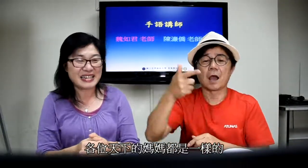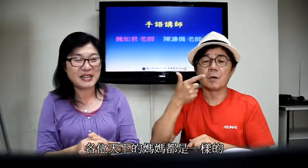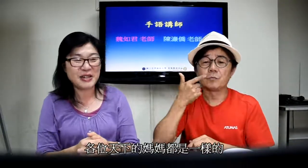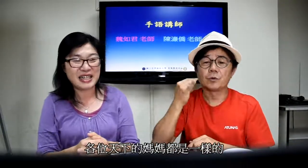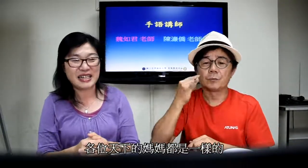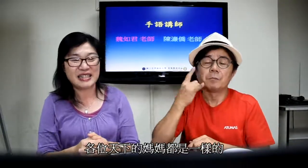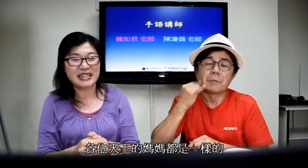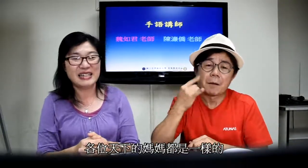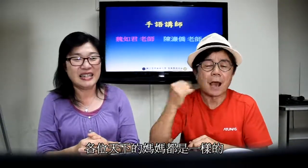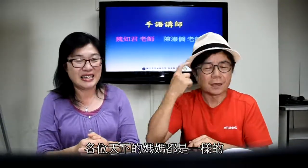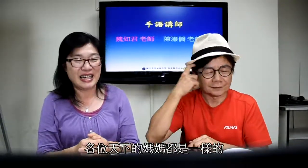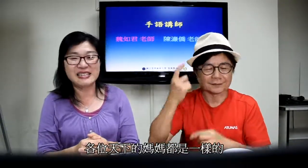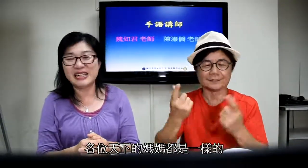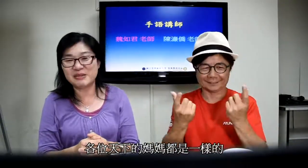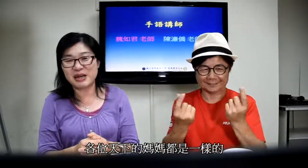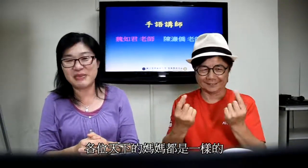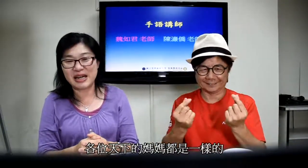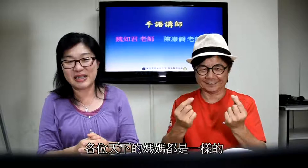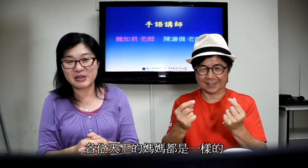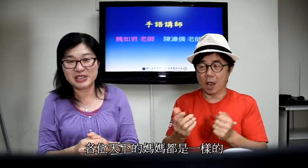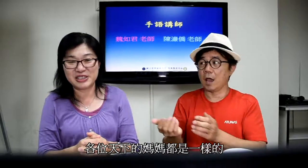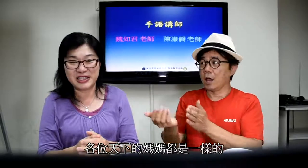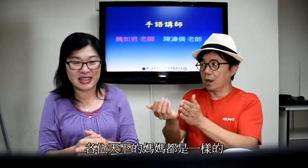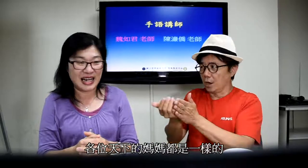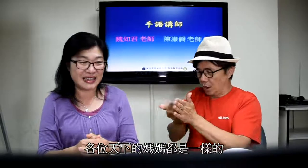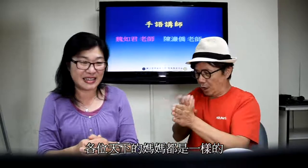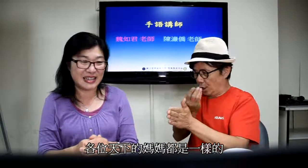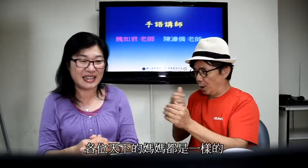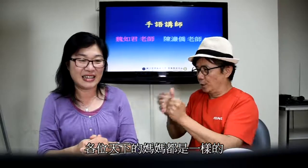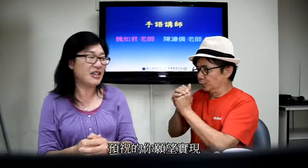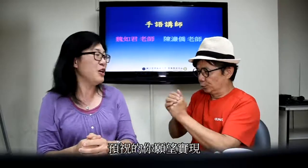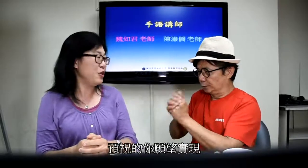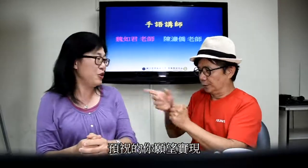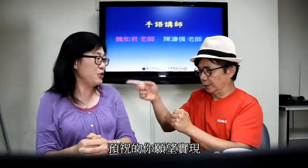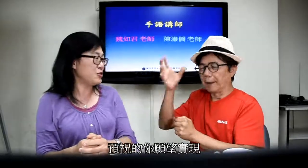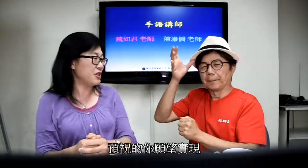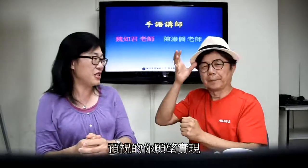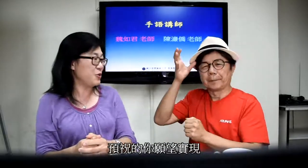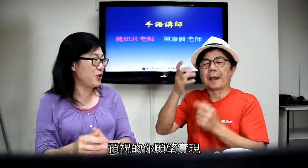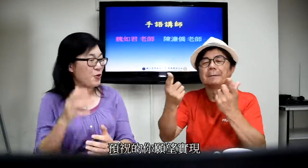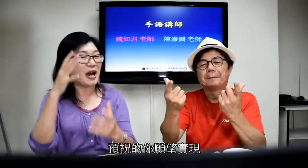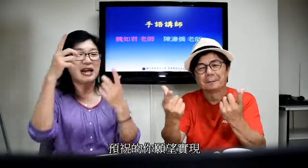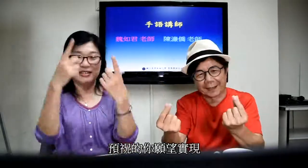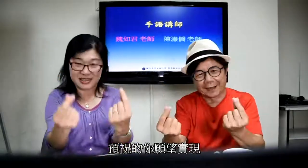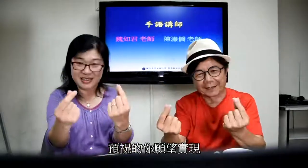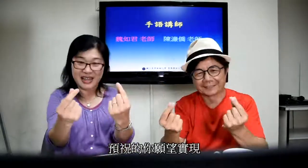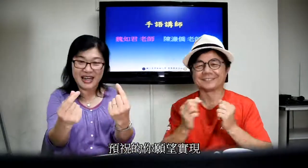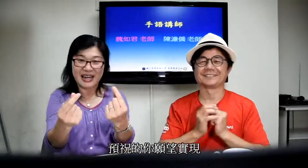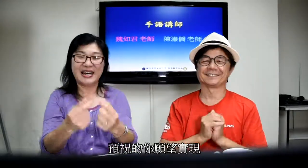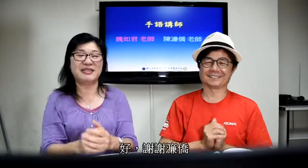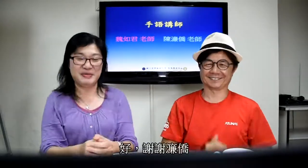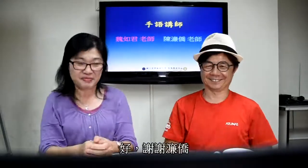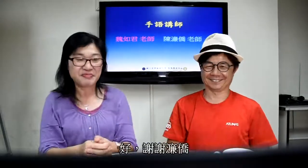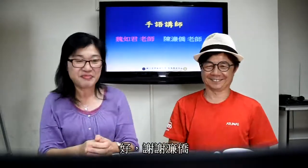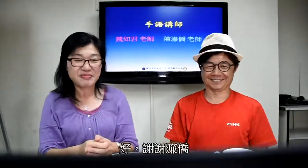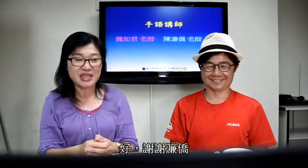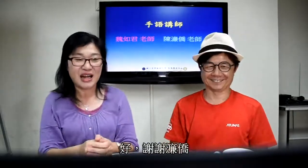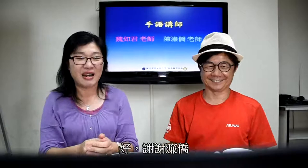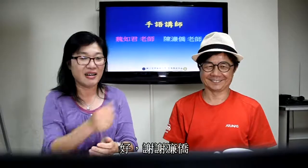位天下的妈妈都是一样的，预祝你的愿望实现。好，谢